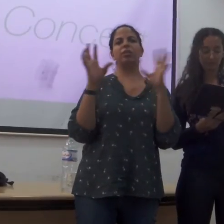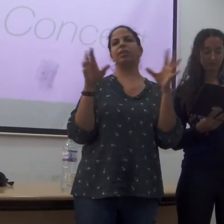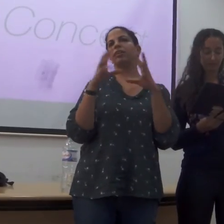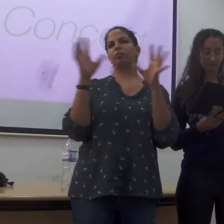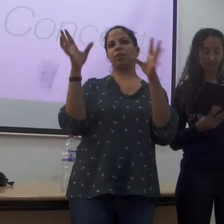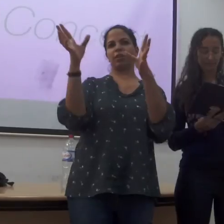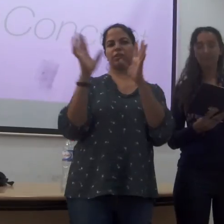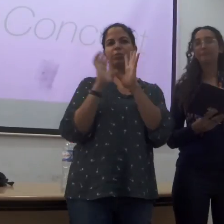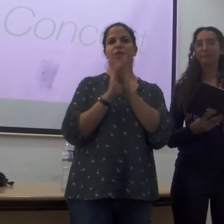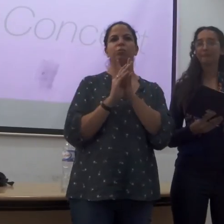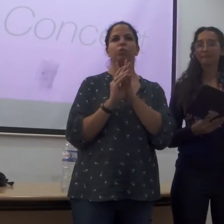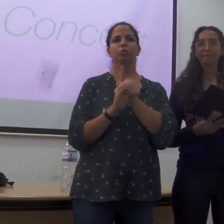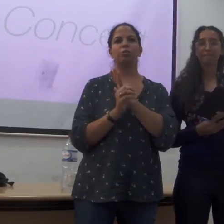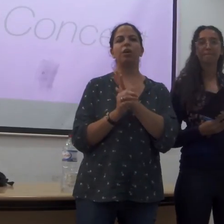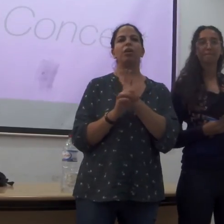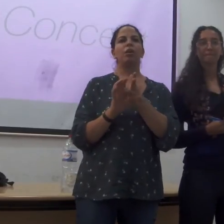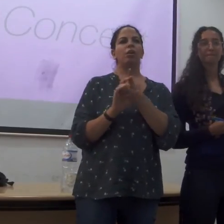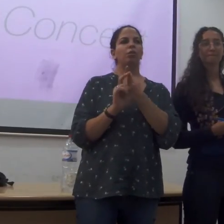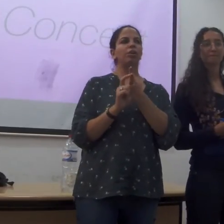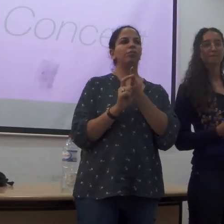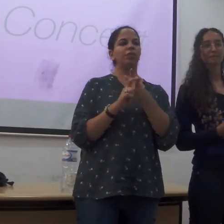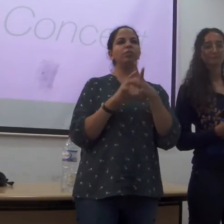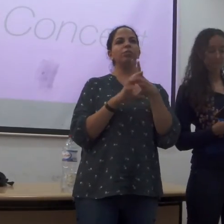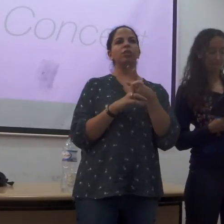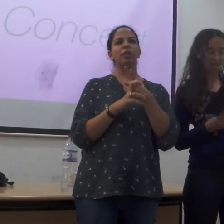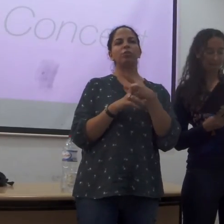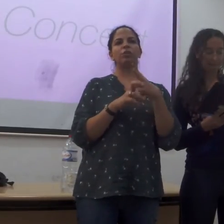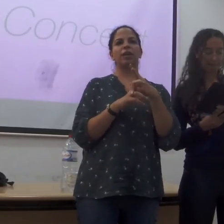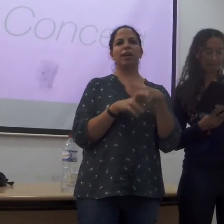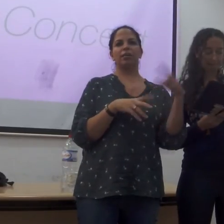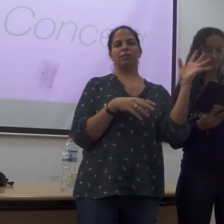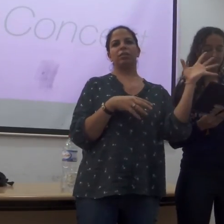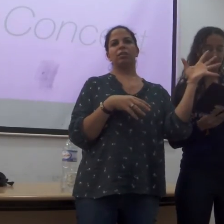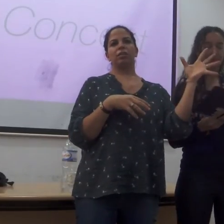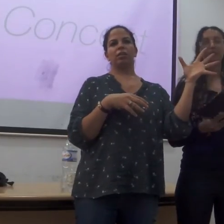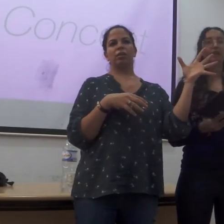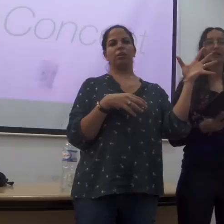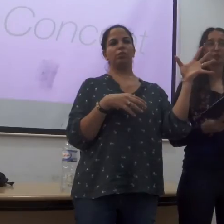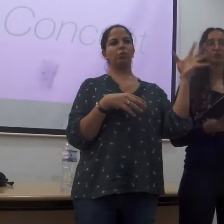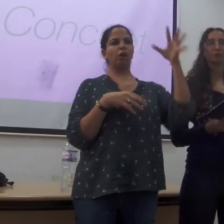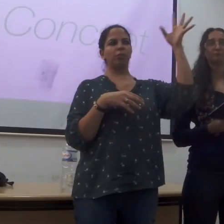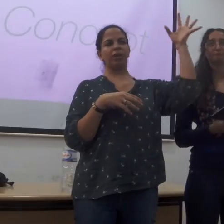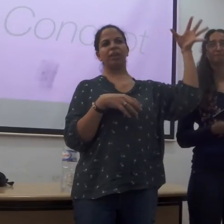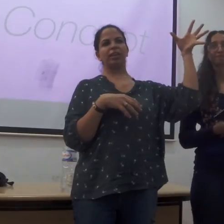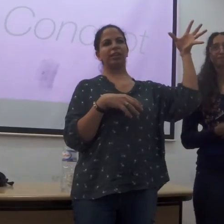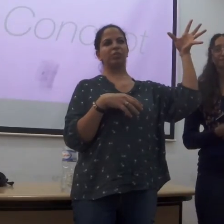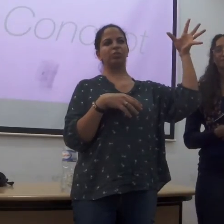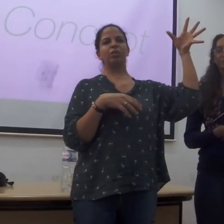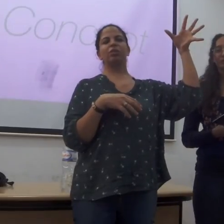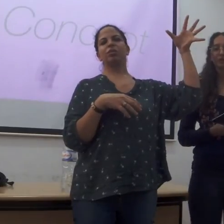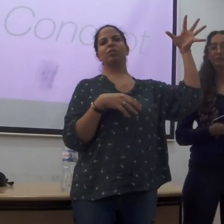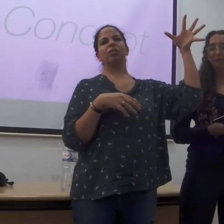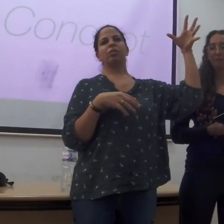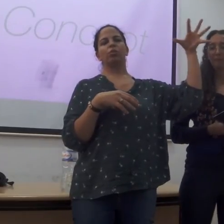لو ديزاين كي با افيك تخدموه نتوما ولي فيد باش نصاولو صغار كوم خيل